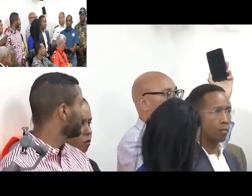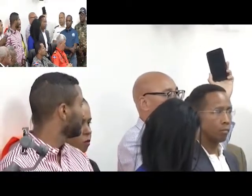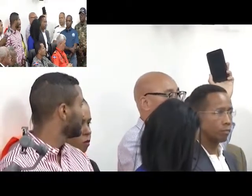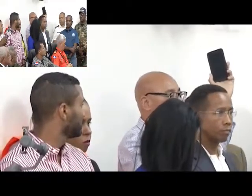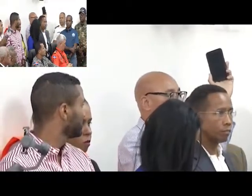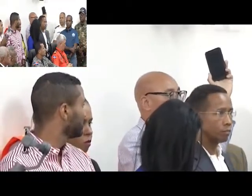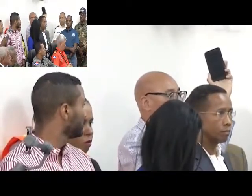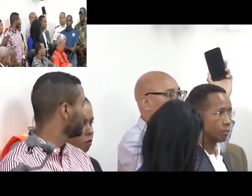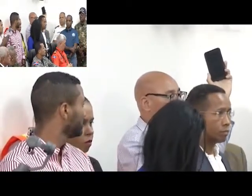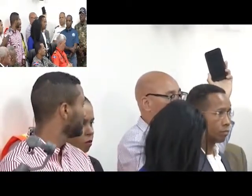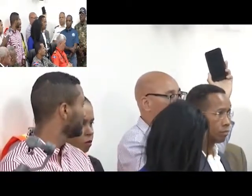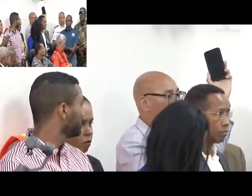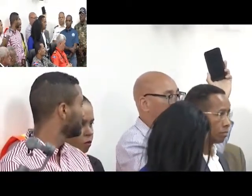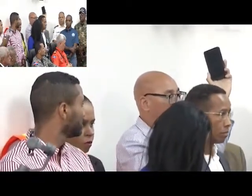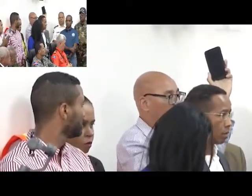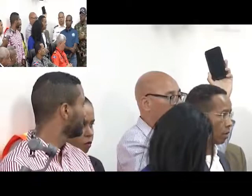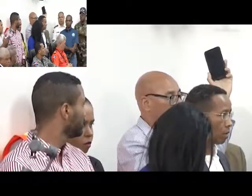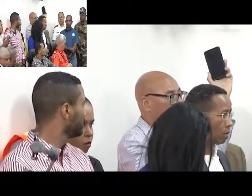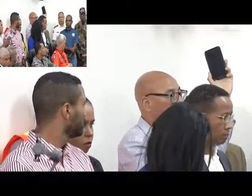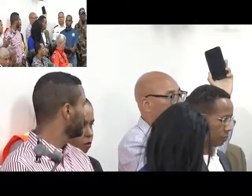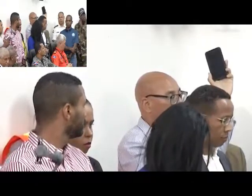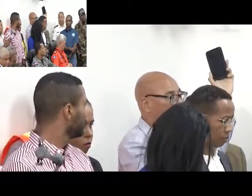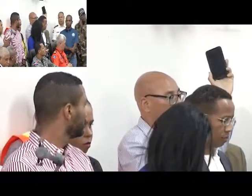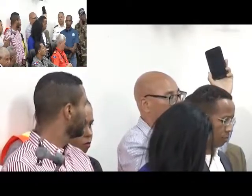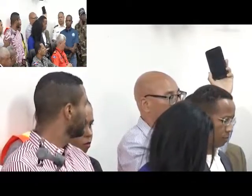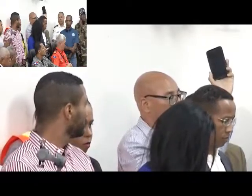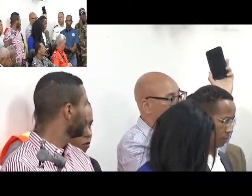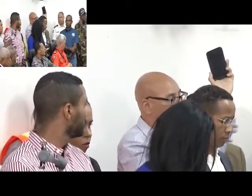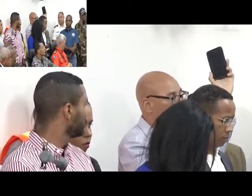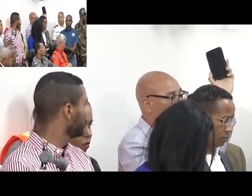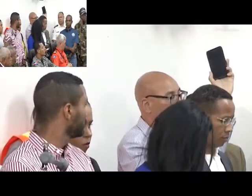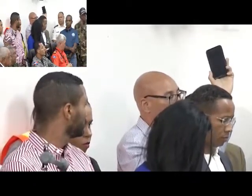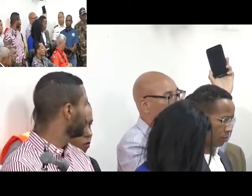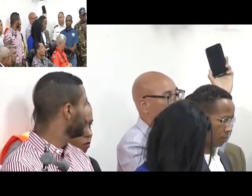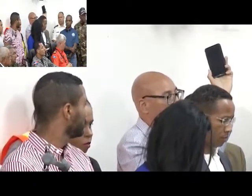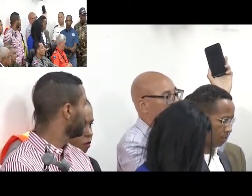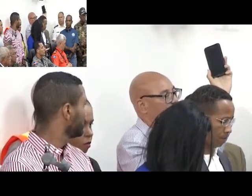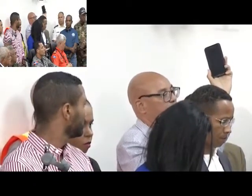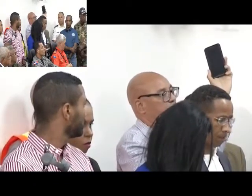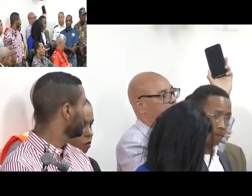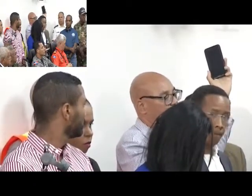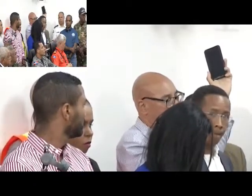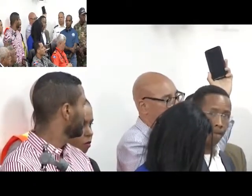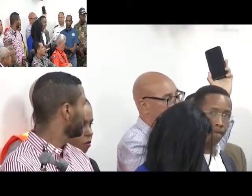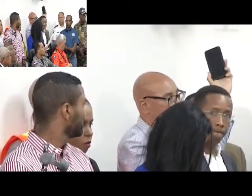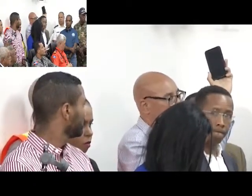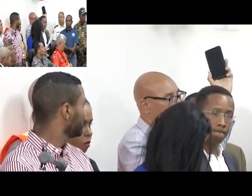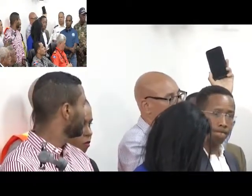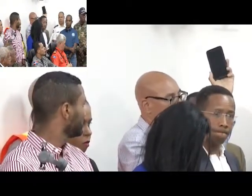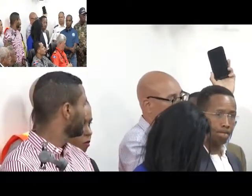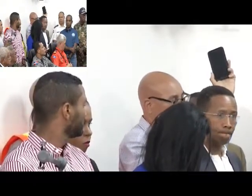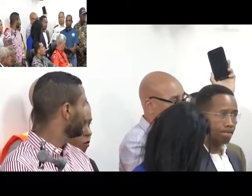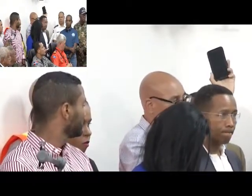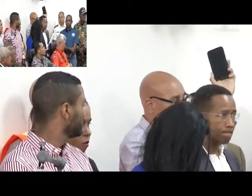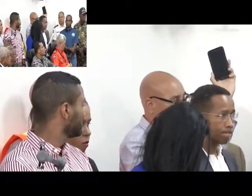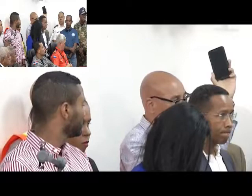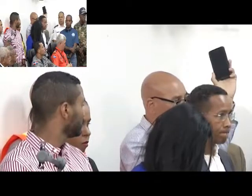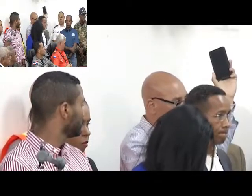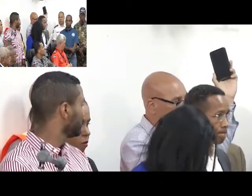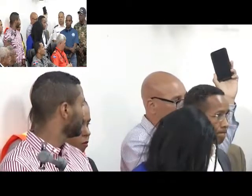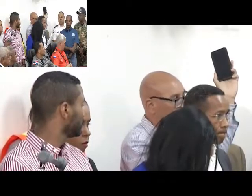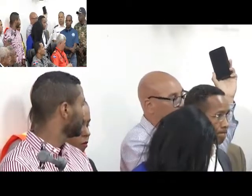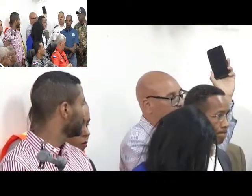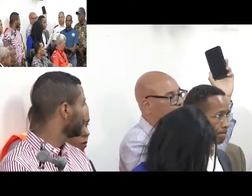informaciones en hospitales y otros lugares donde llegan heridos y muertos. Porque se cree que, como